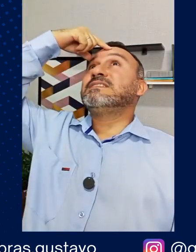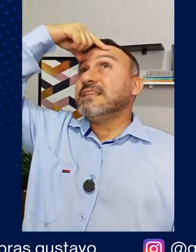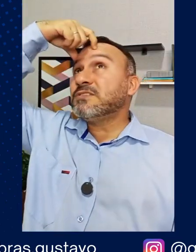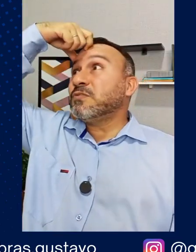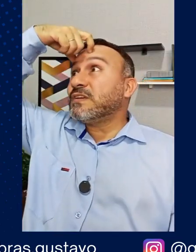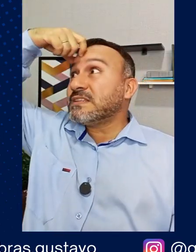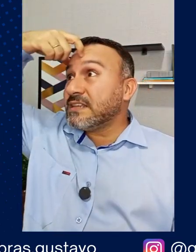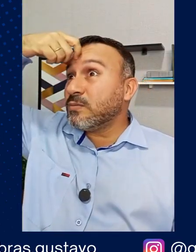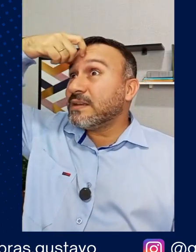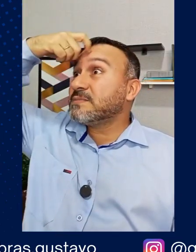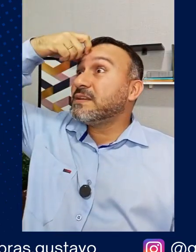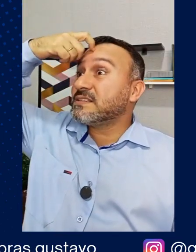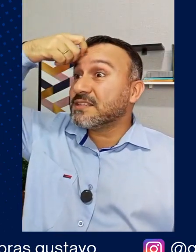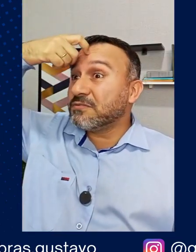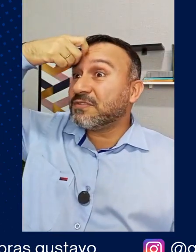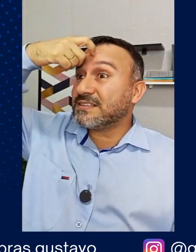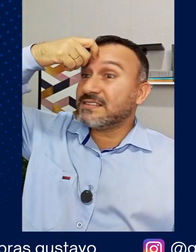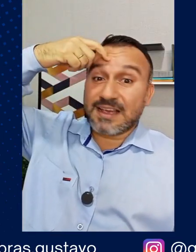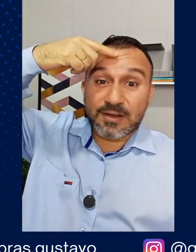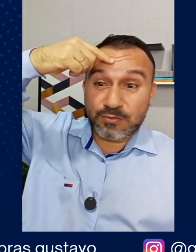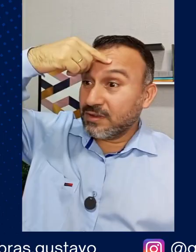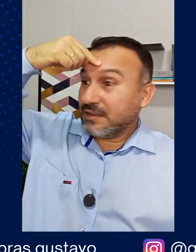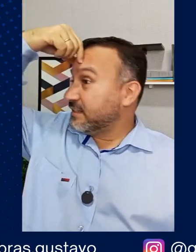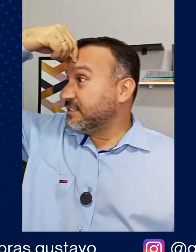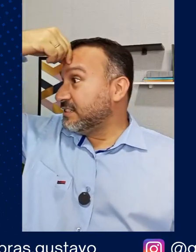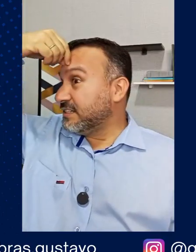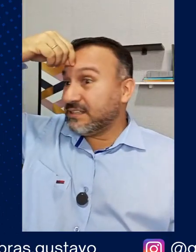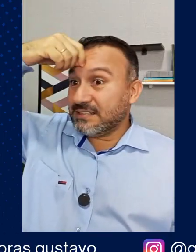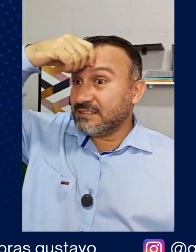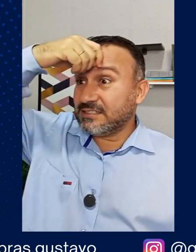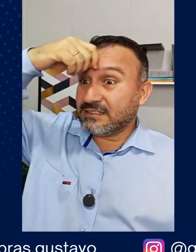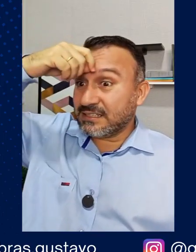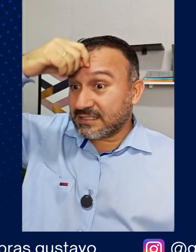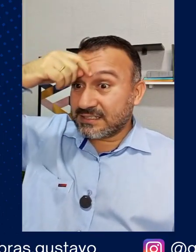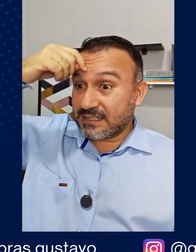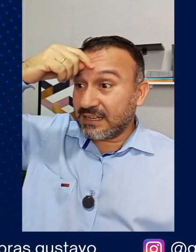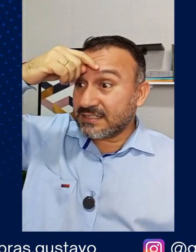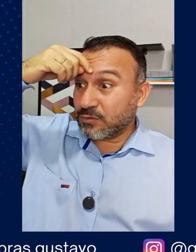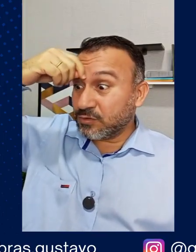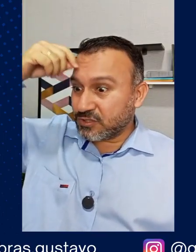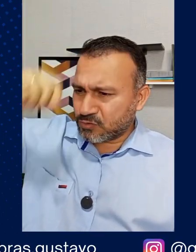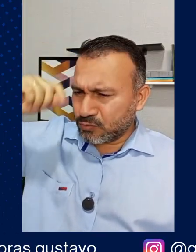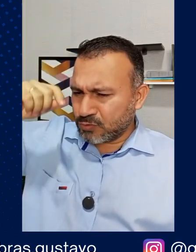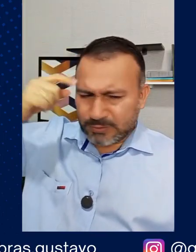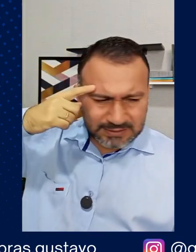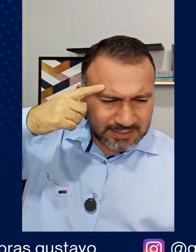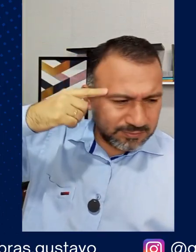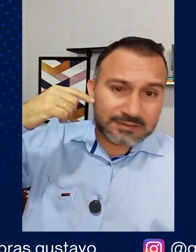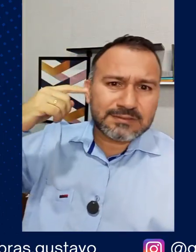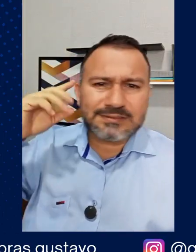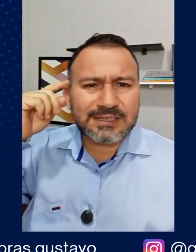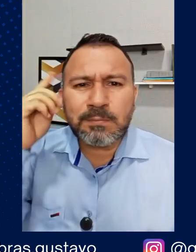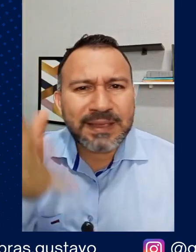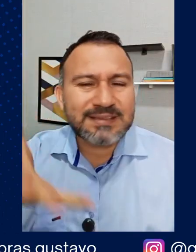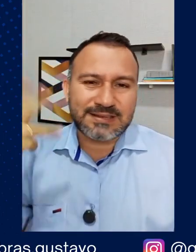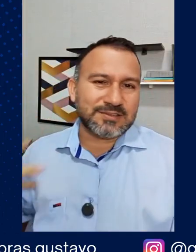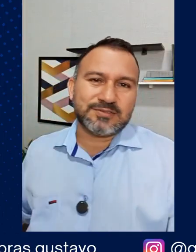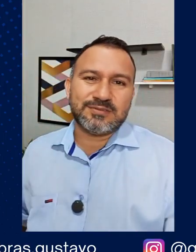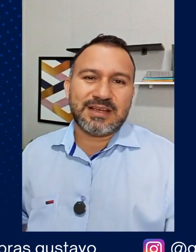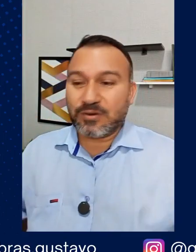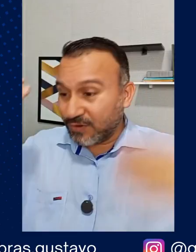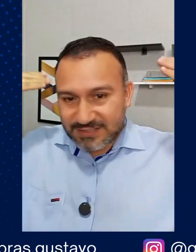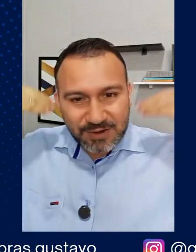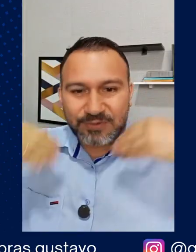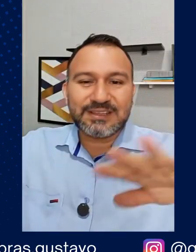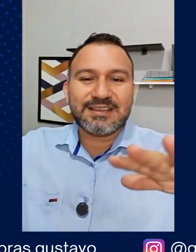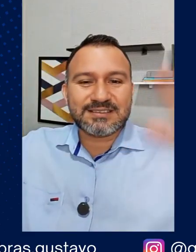eu preciso fazer uma expressão facial de tristeza ou de susto, então você não pensa nisso.